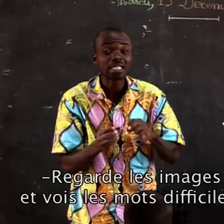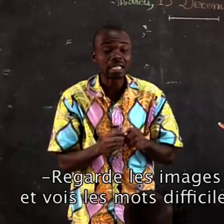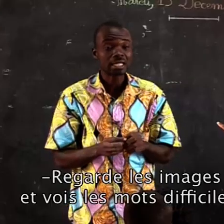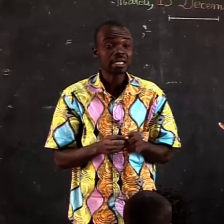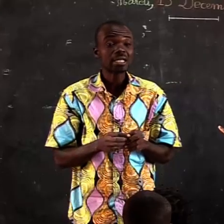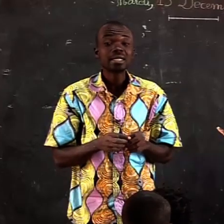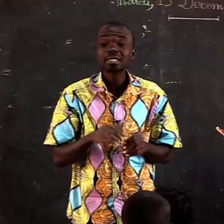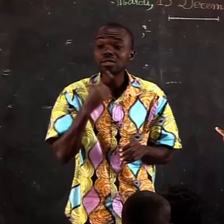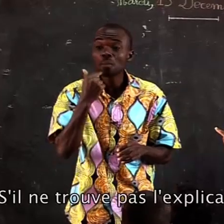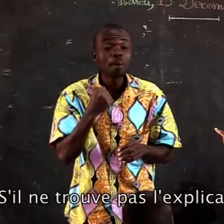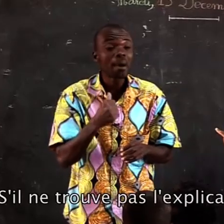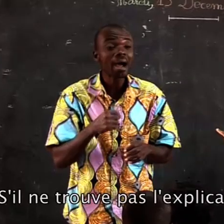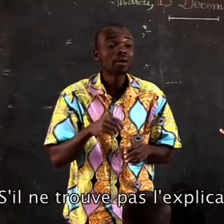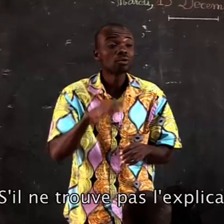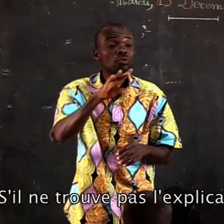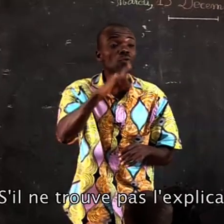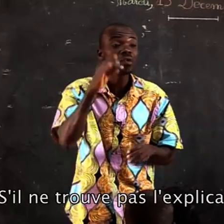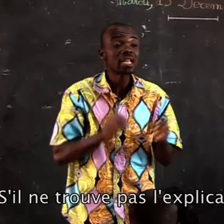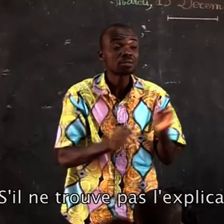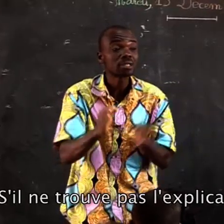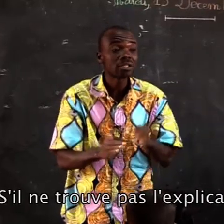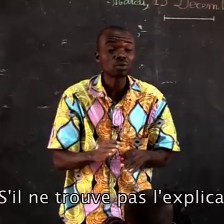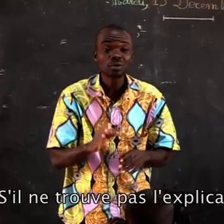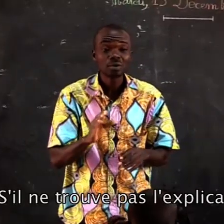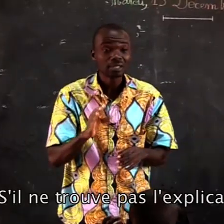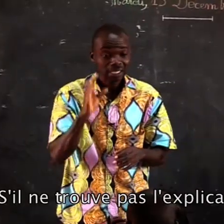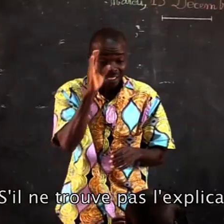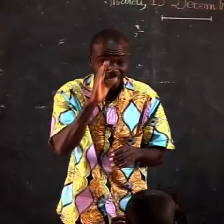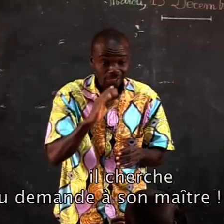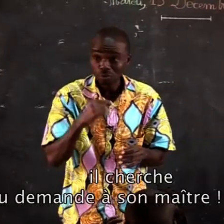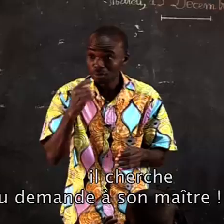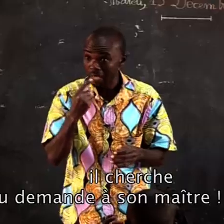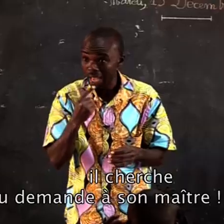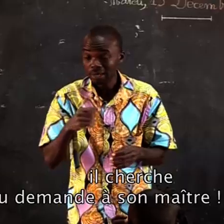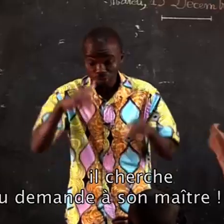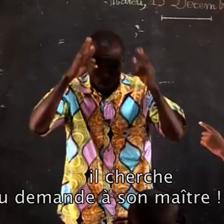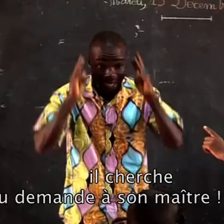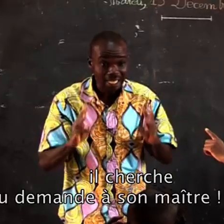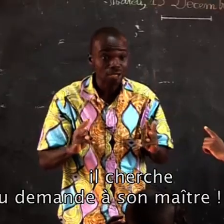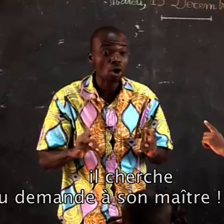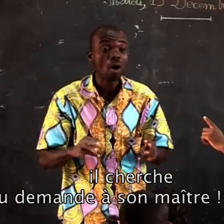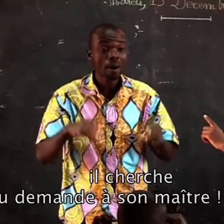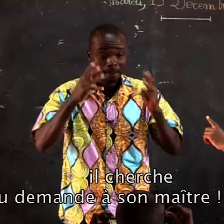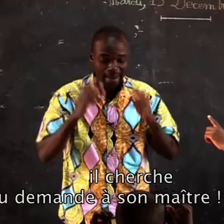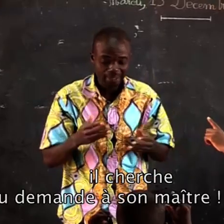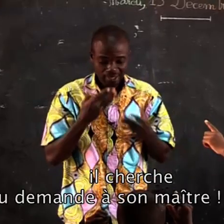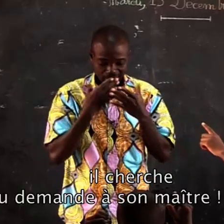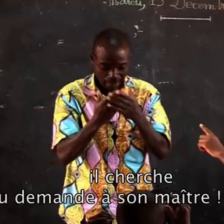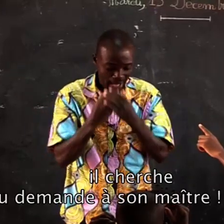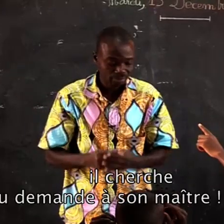difficiles. S'il ne peut pas trouver l'explication, il y cherche. Bien, il demande ça à son maître. C'est bien.